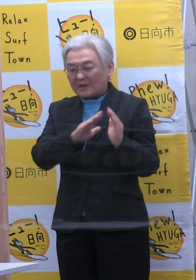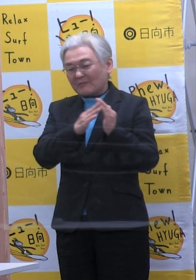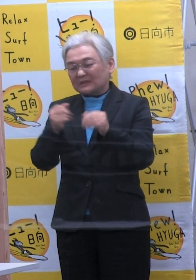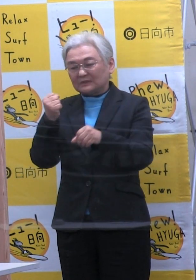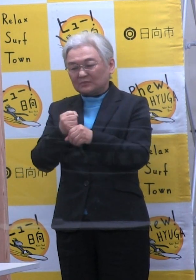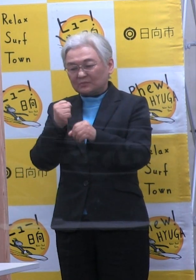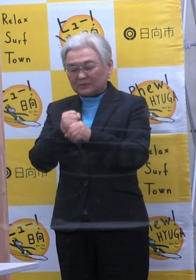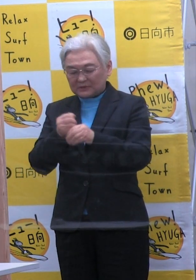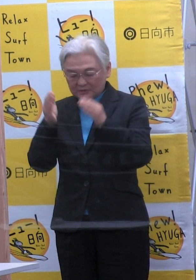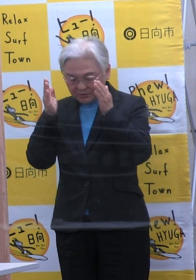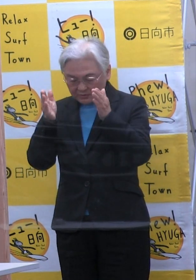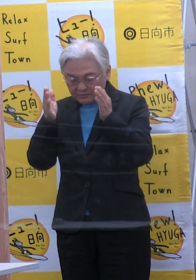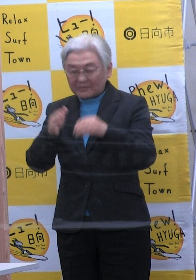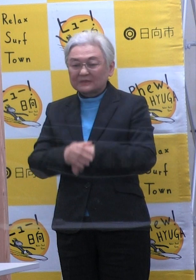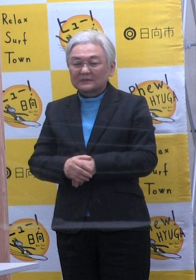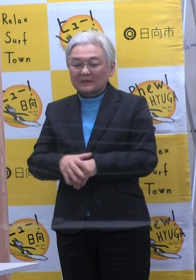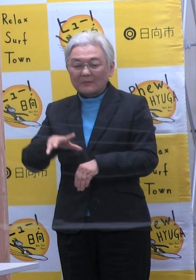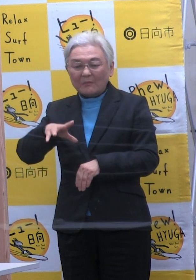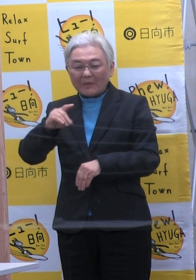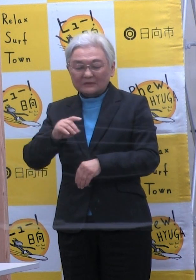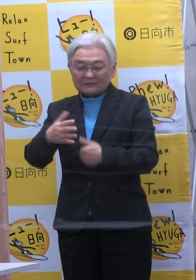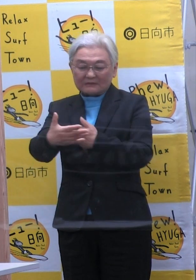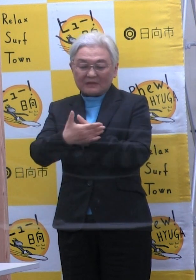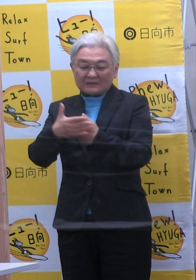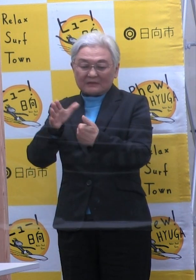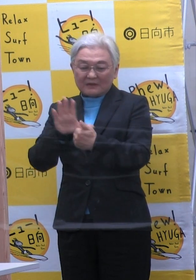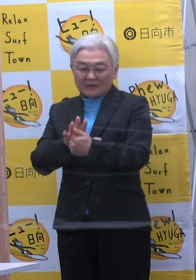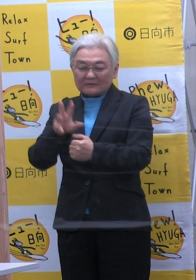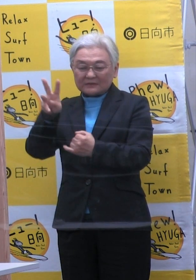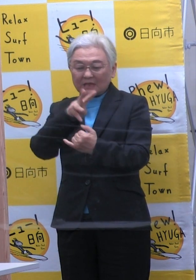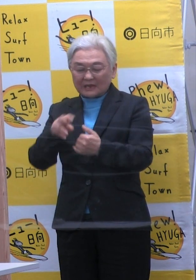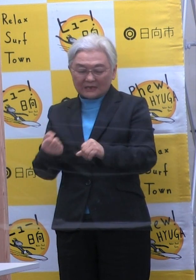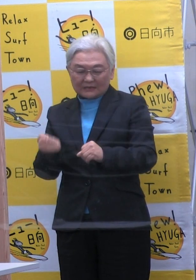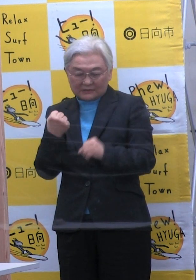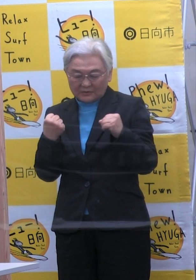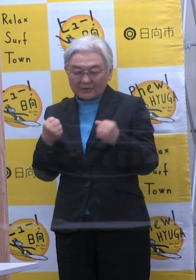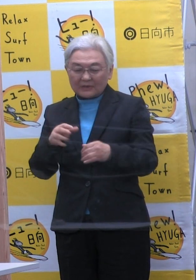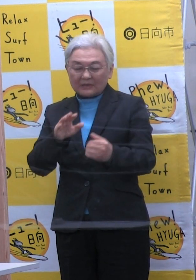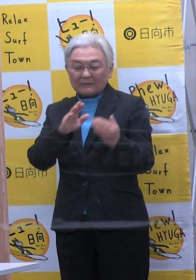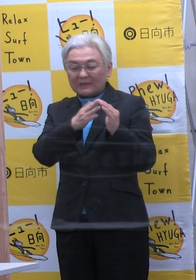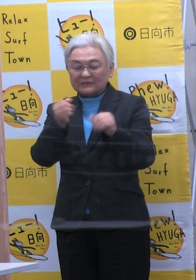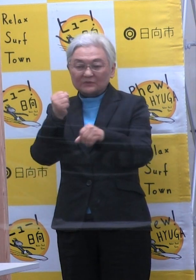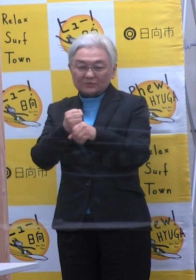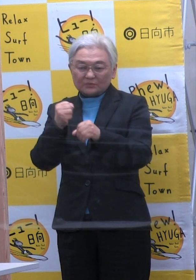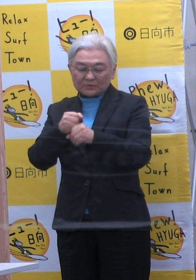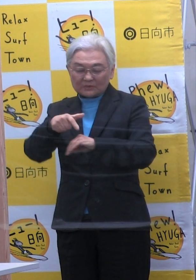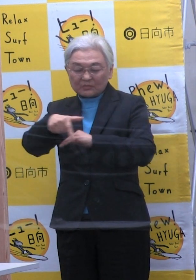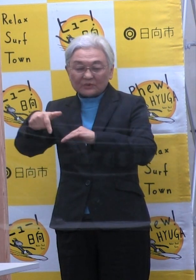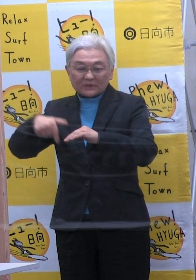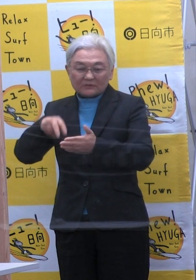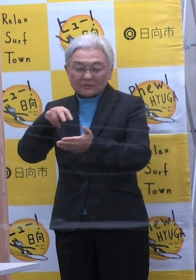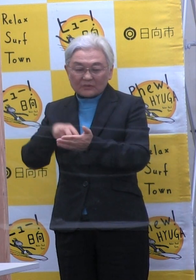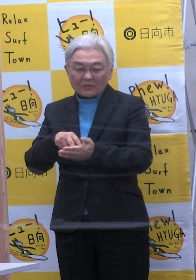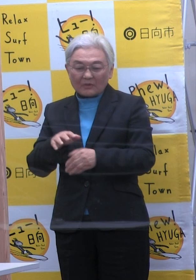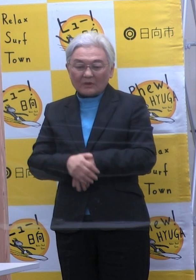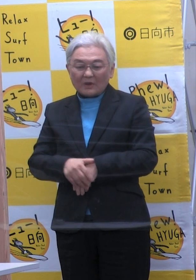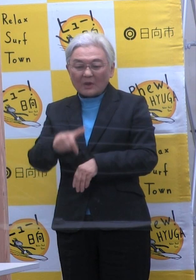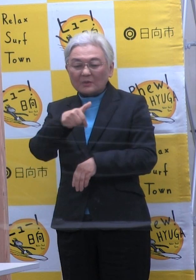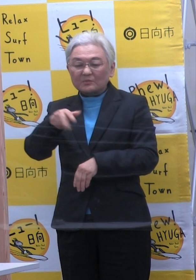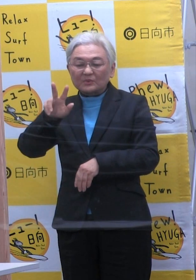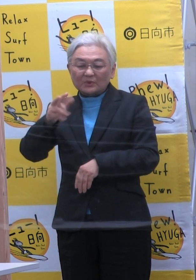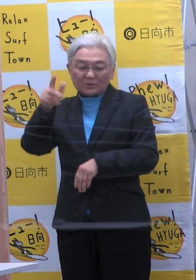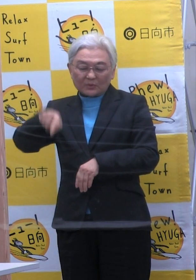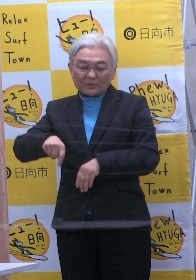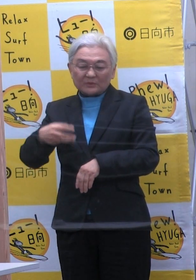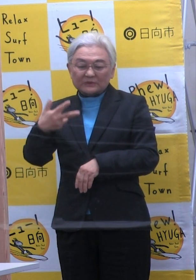ます。まず、助け合う災害に強いまちづくりプロジェクトとして、ブルーシー&グリ